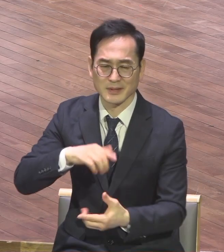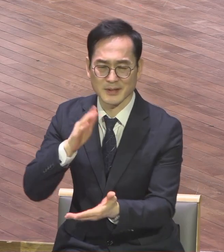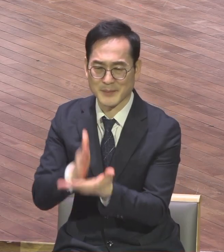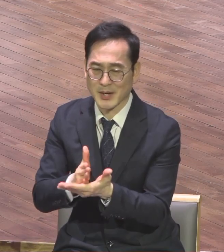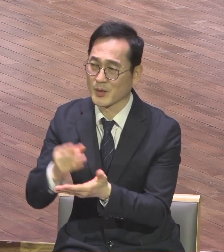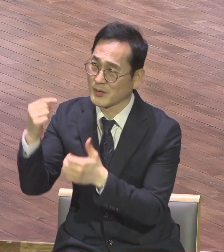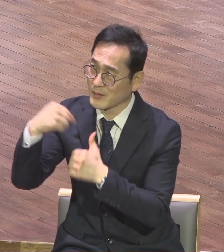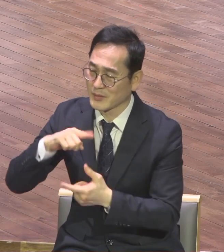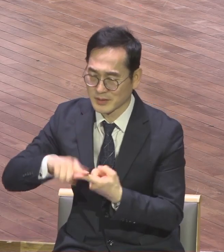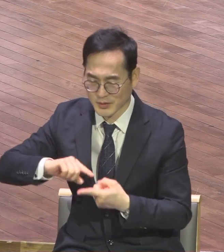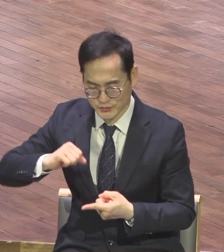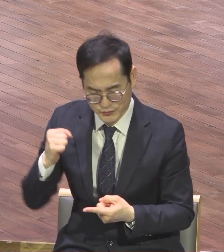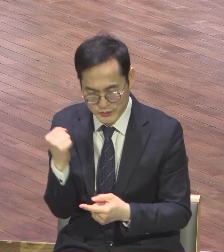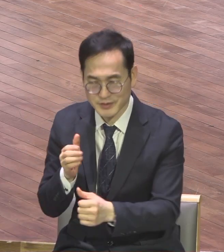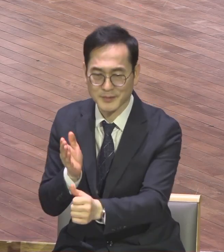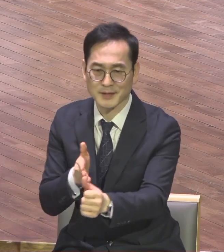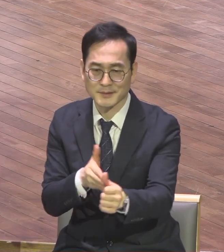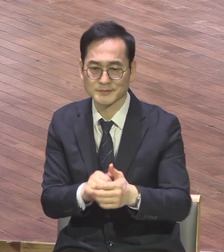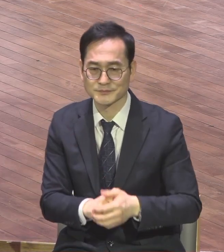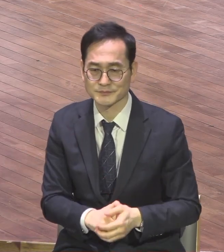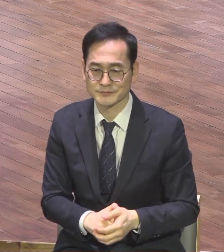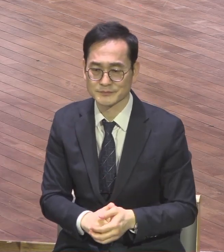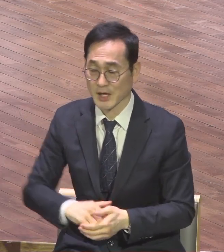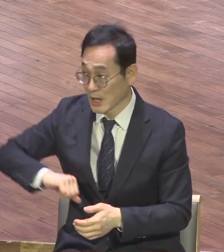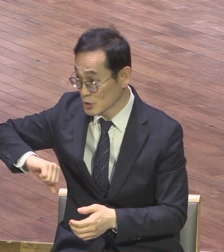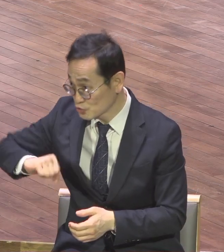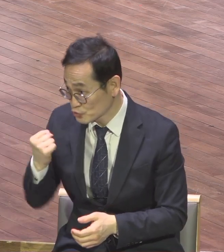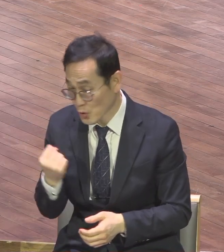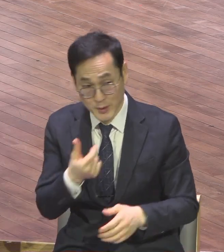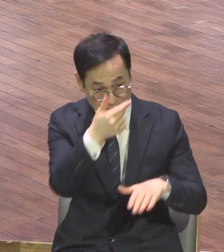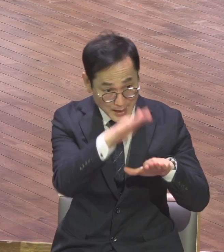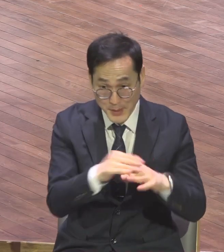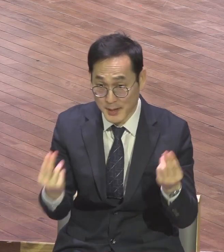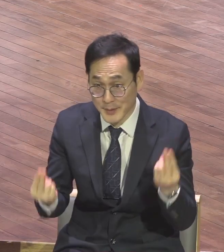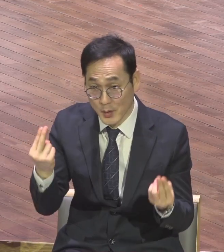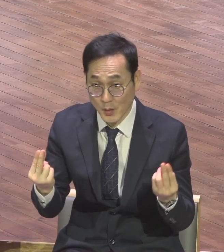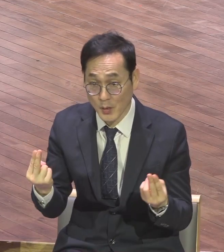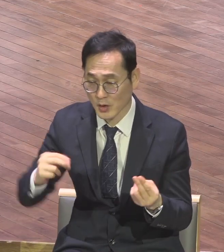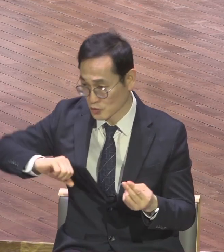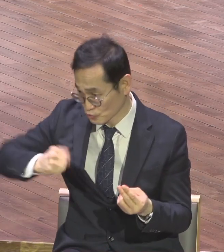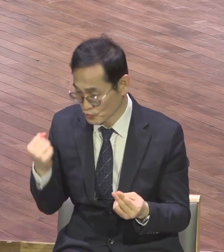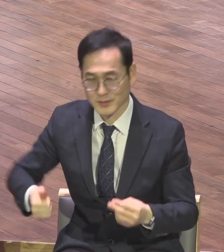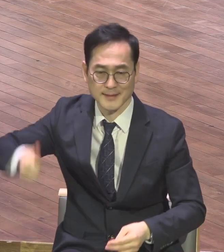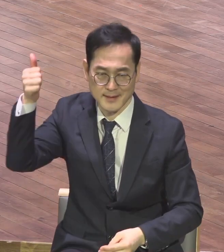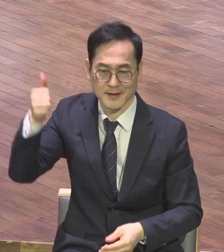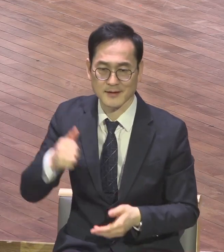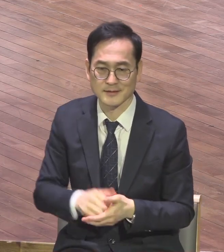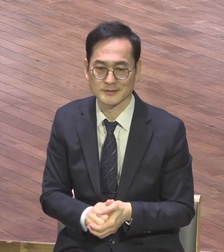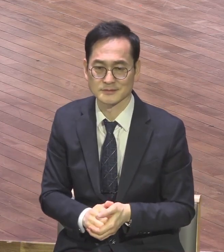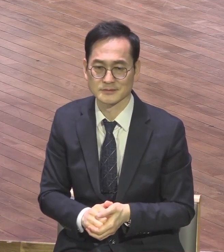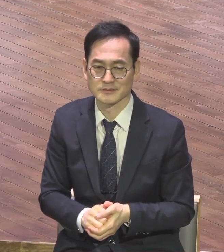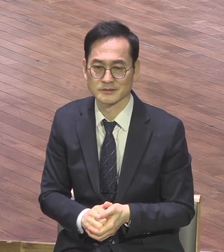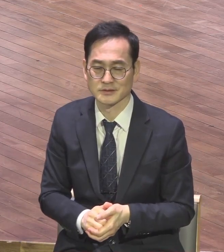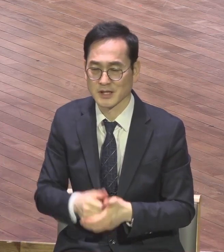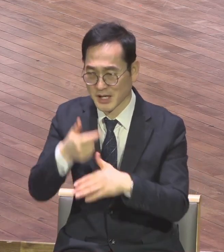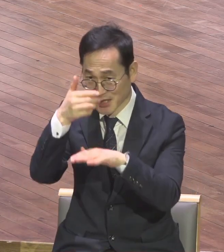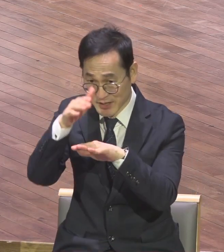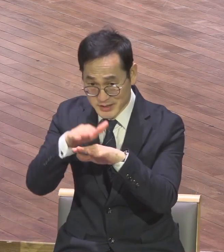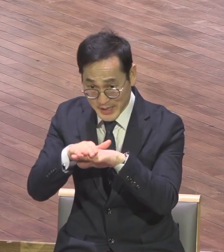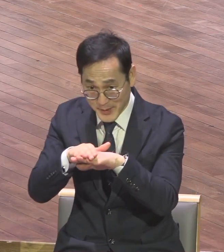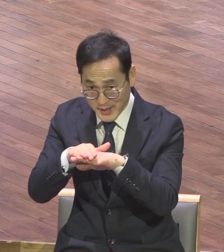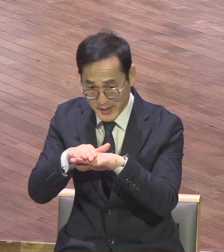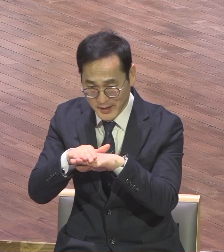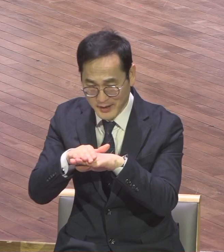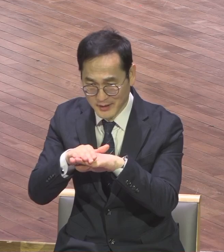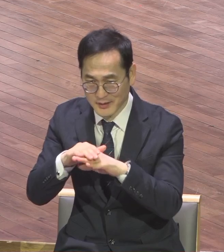바랍니다. 그래서 순종이 제사보다 낫다. 하나님 내 마음에 이 성교의 마음을 안수 받기 전에